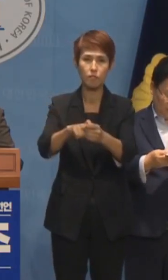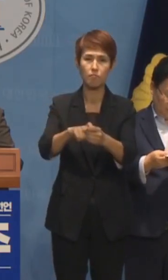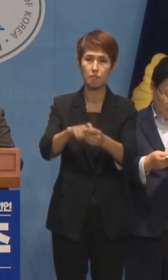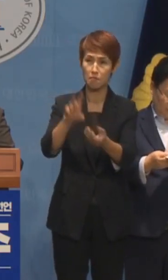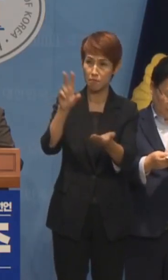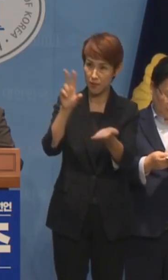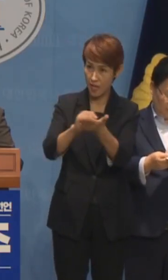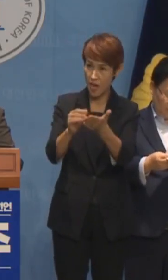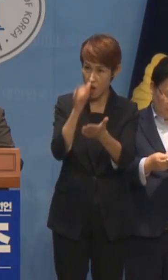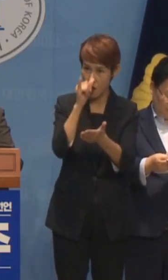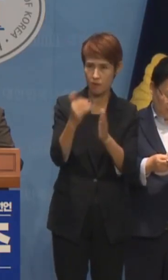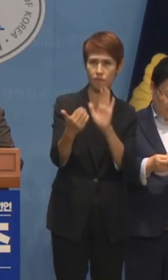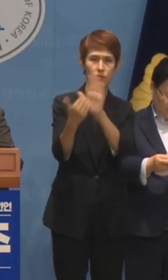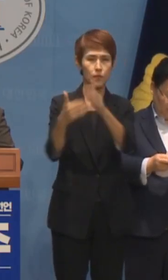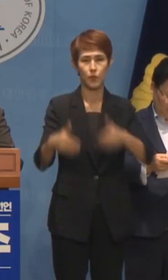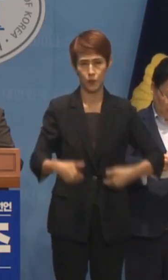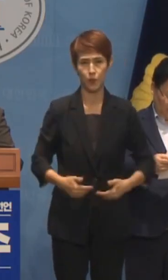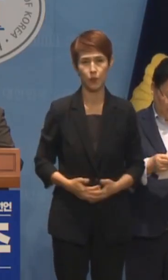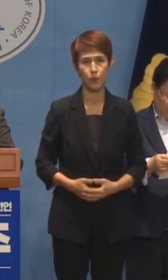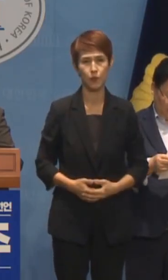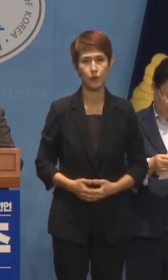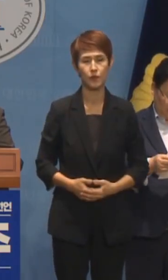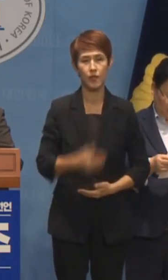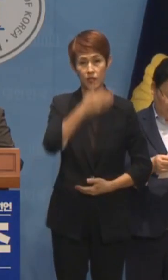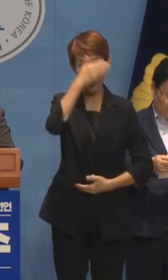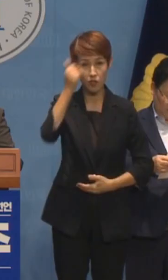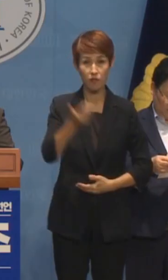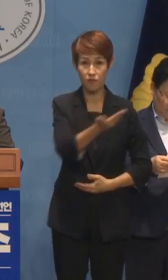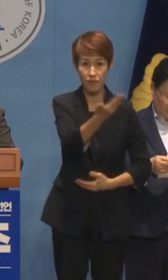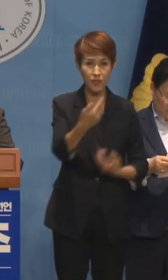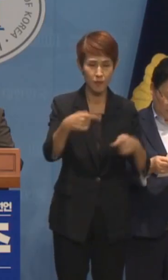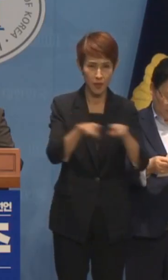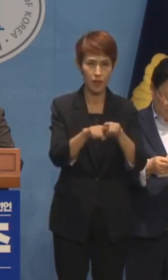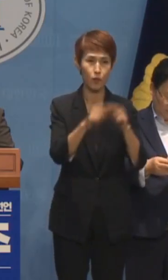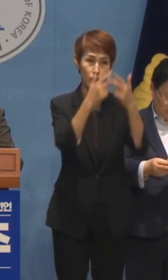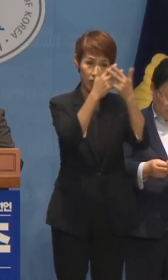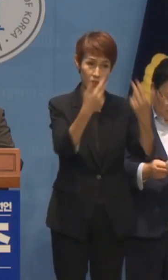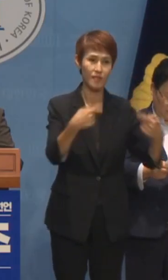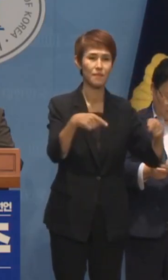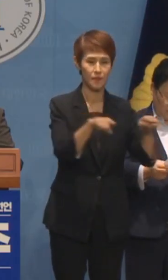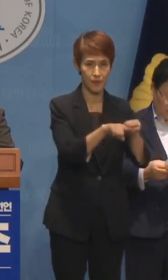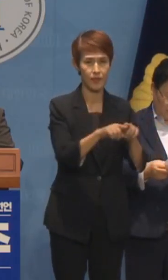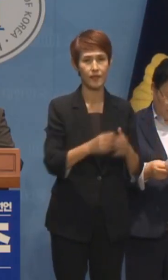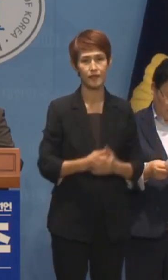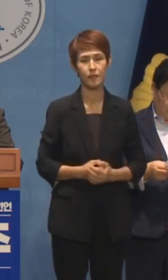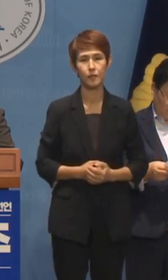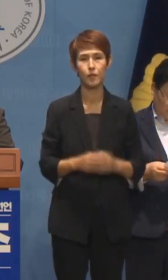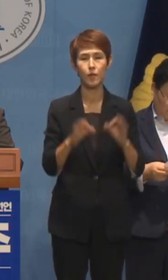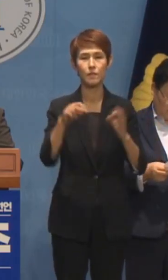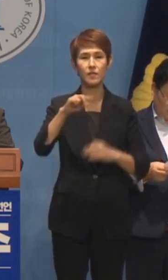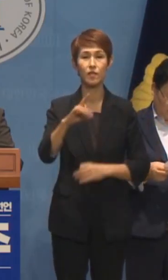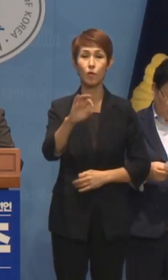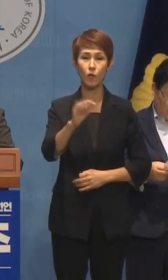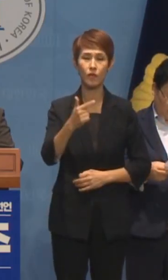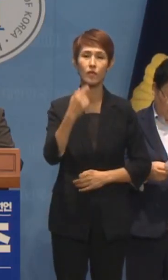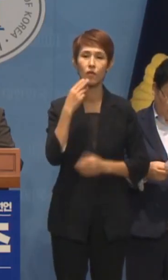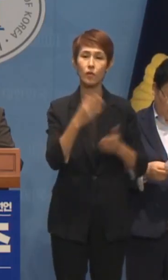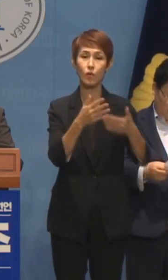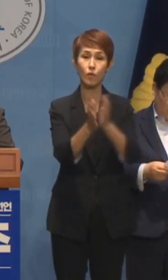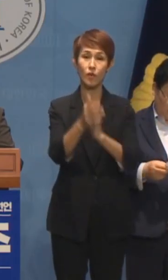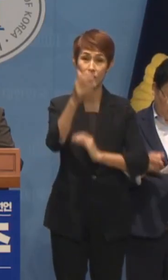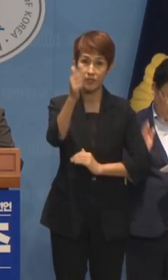합니다. 존경하는 우리 청년 당원분들과 이재명 대표님, 그리고 김승원 경기도당 위원장님과